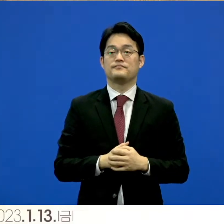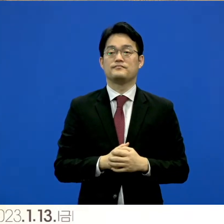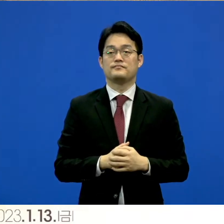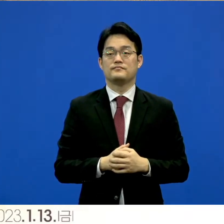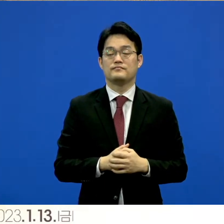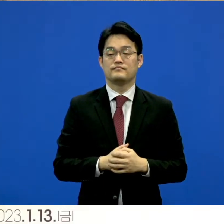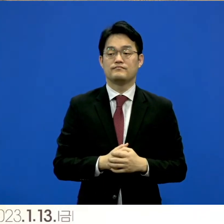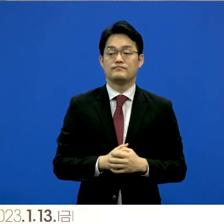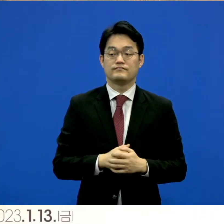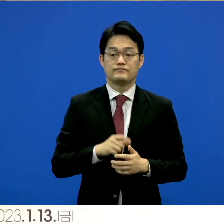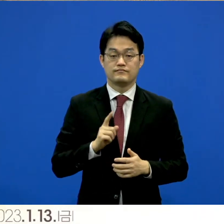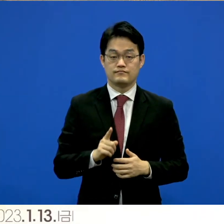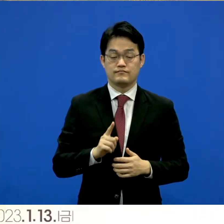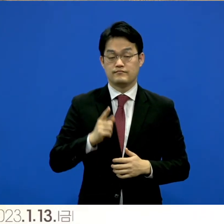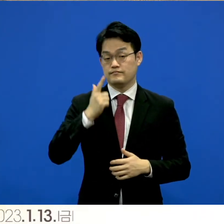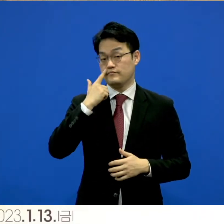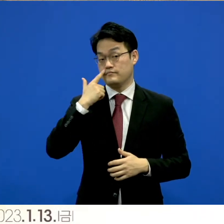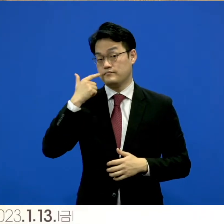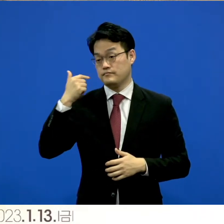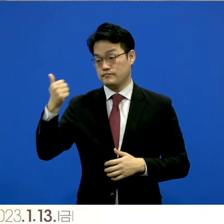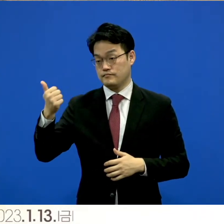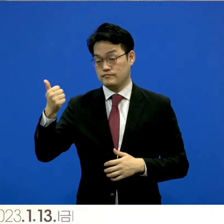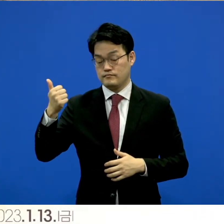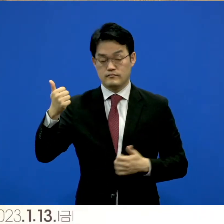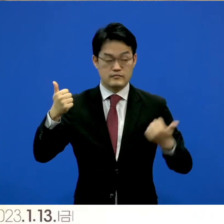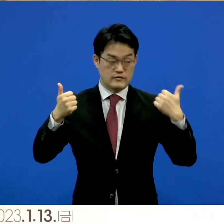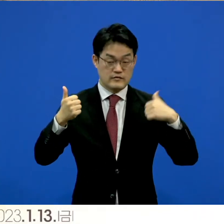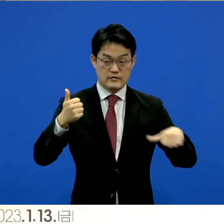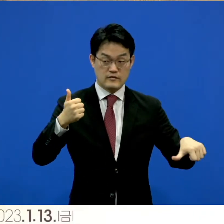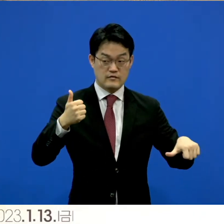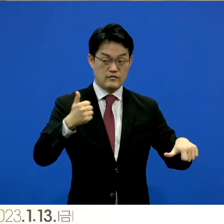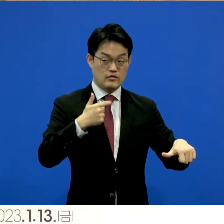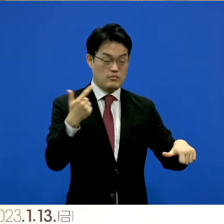여기서 아버지가 이 순간 아들을 너무 강하게 끌어안으면 안 됩니다.